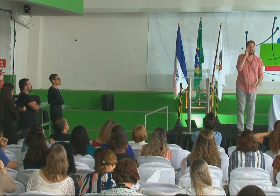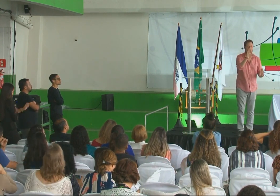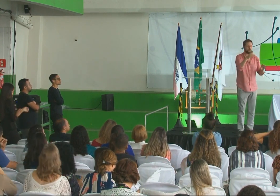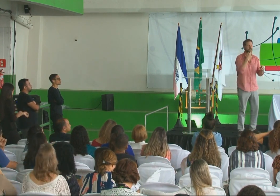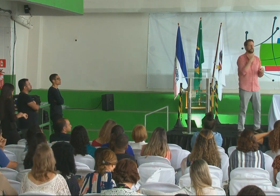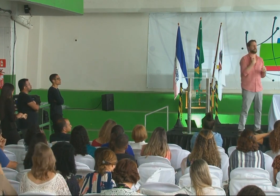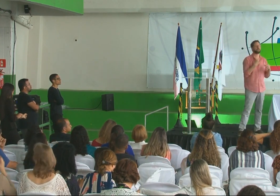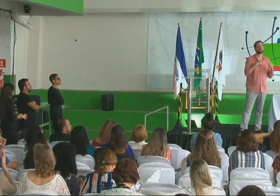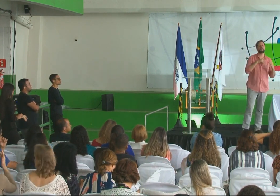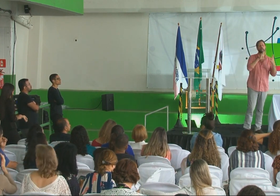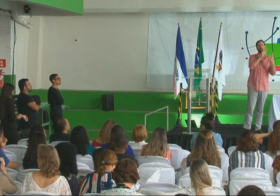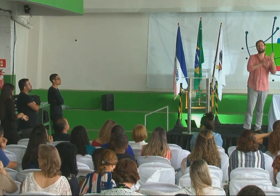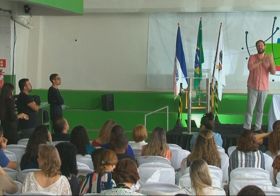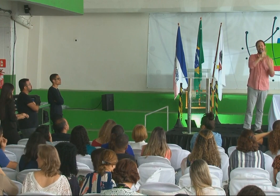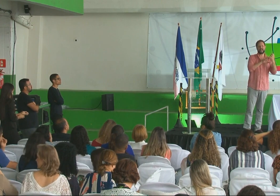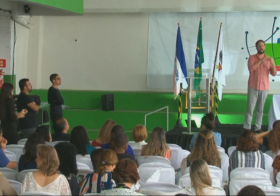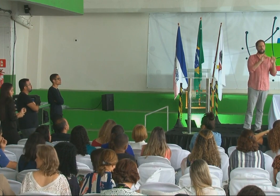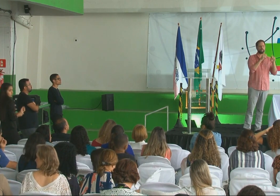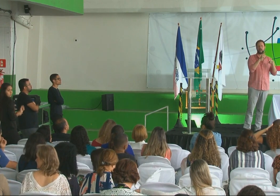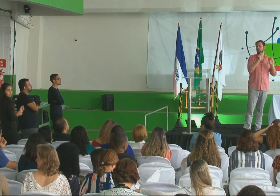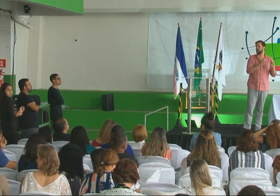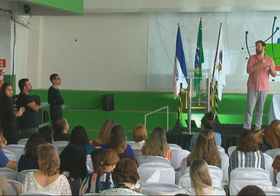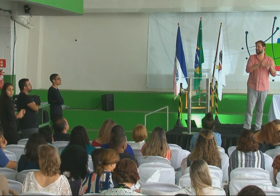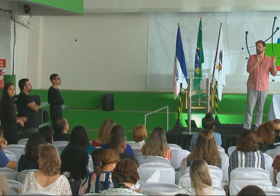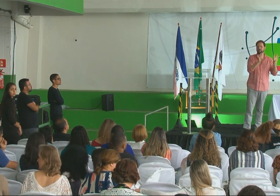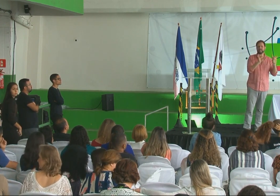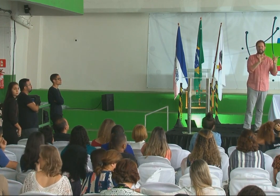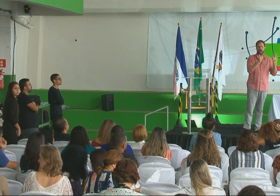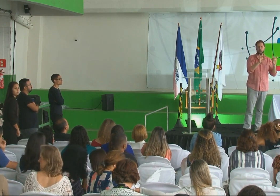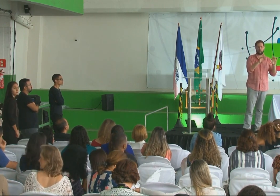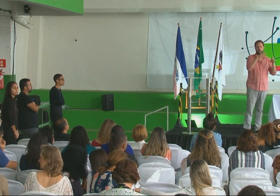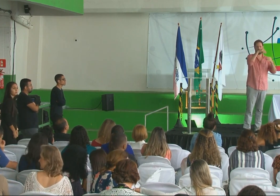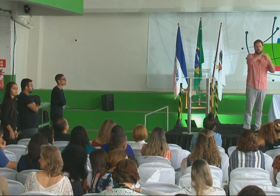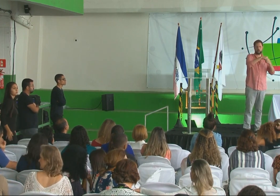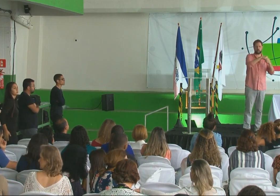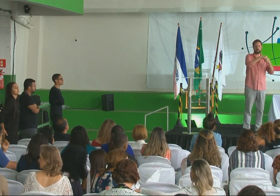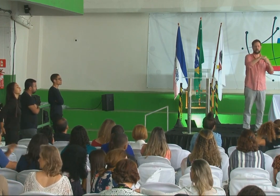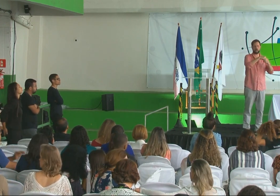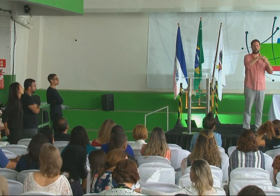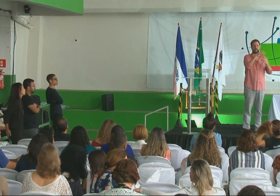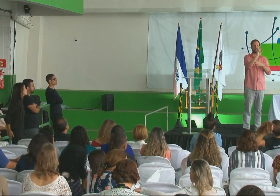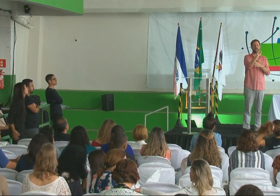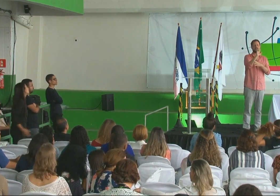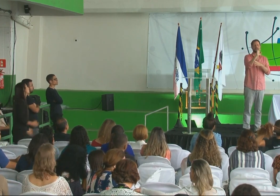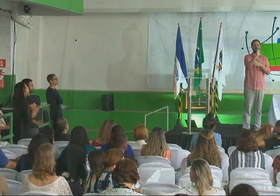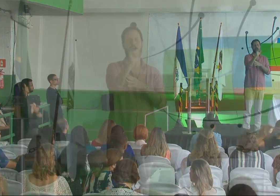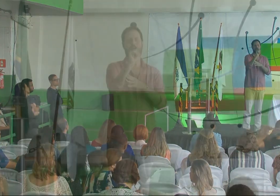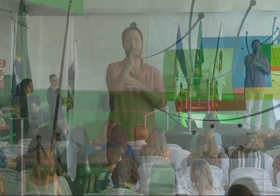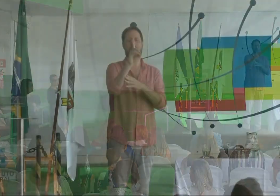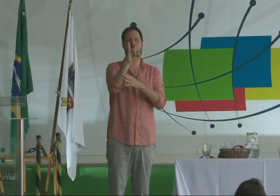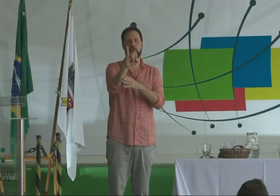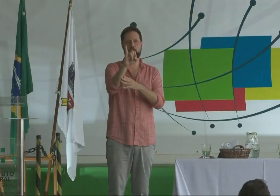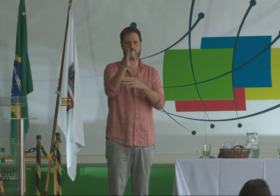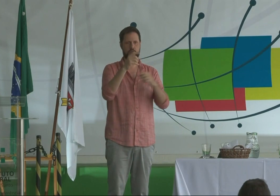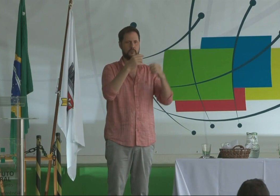Então, quer dizer, a gente está tentando lá, isso é uma briga, né, com a educação especial, né, com a CKD.